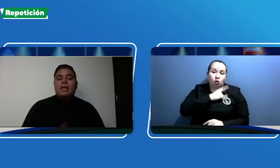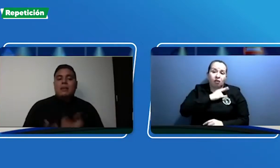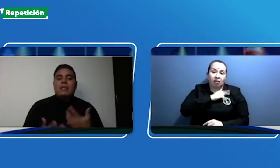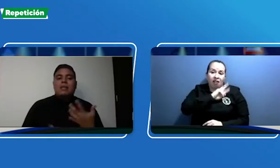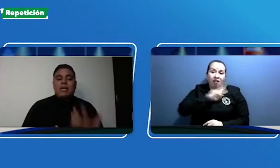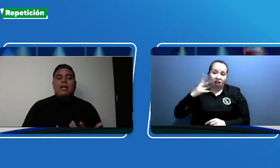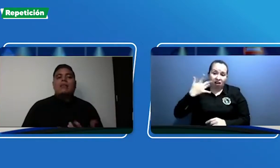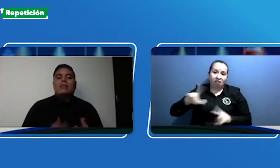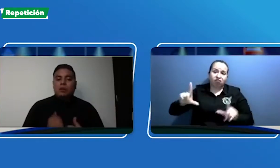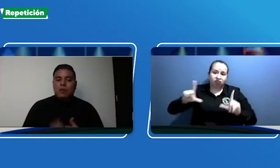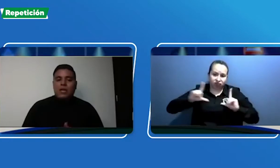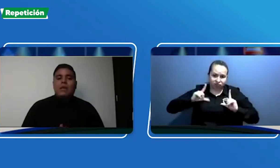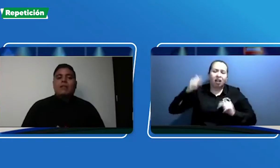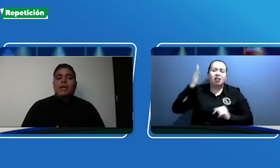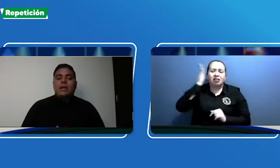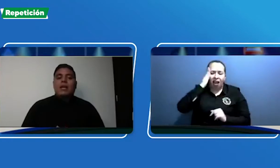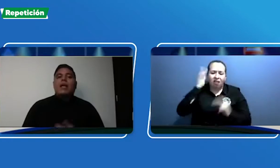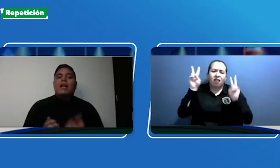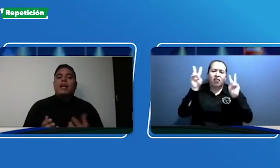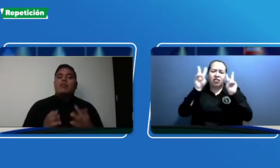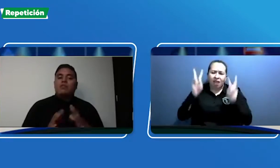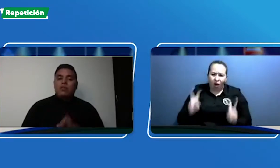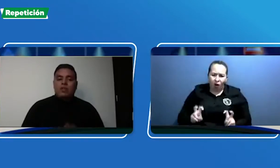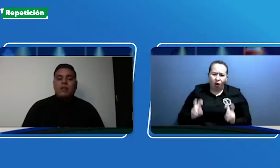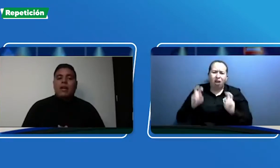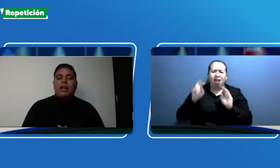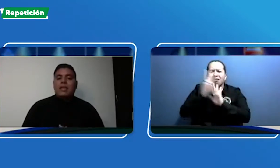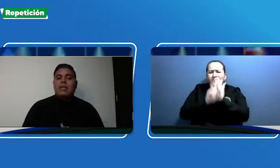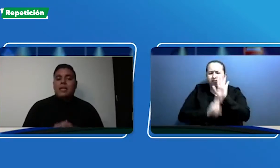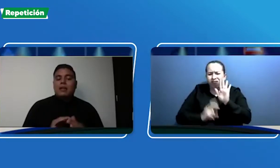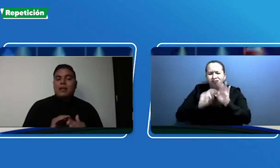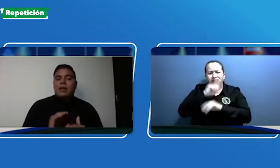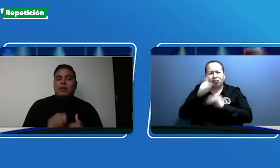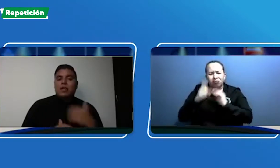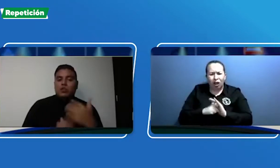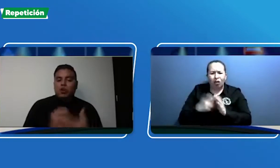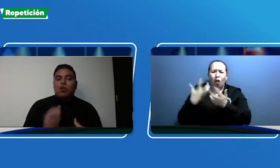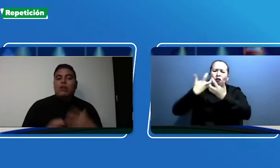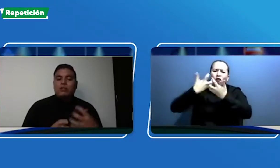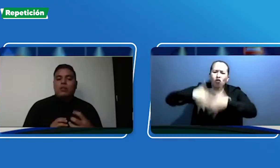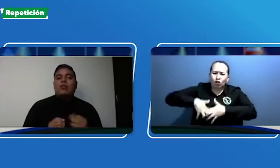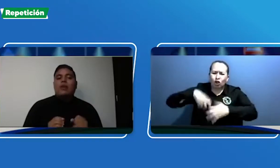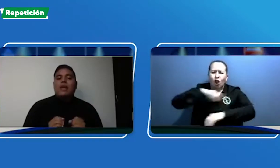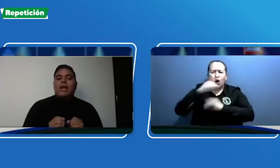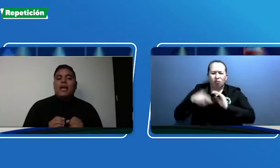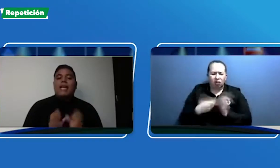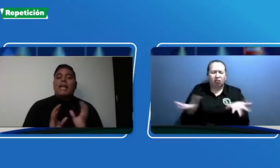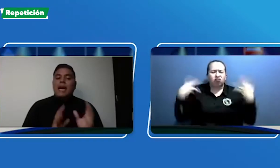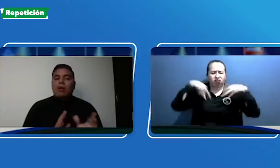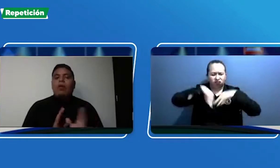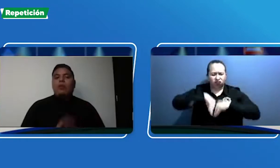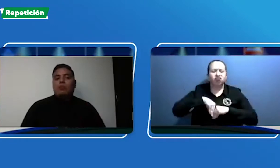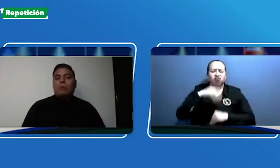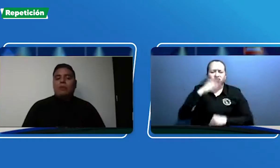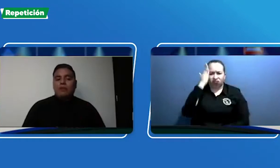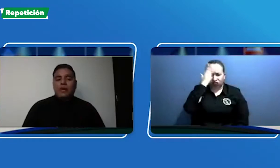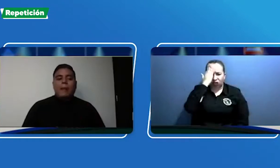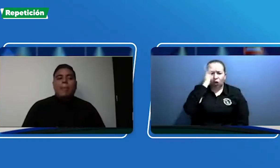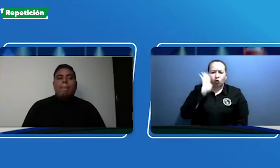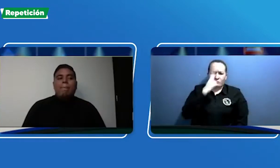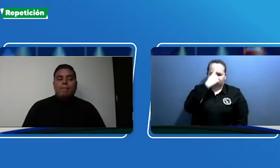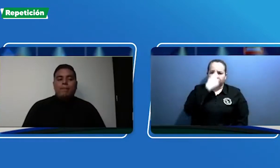y también tiene las teorías tiene las funciones claras y tiene digamos que todo esto ligado a su